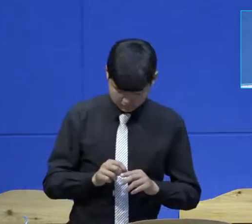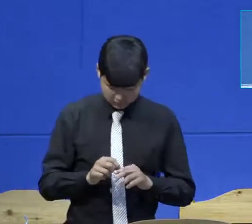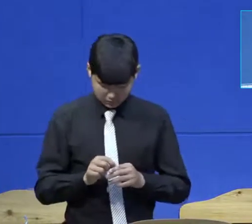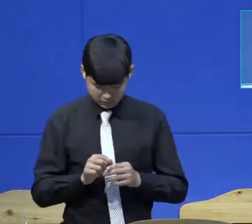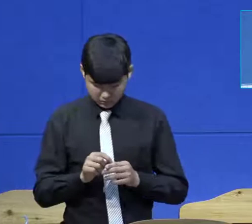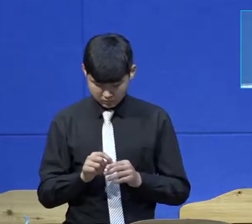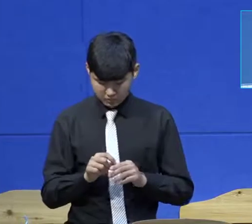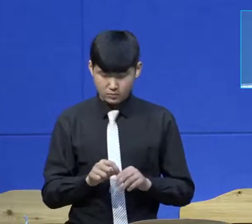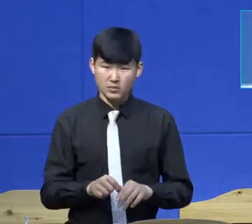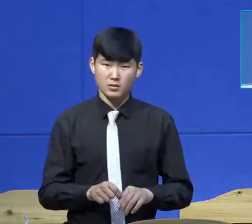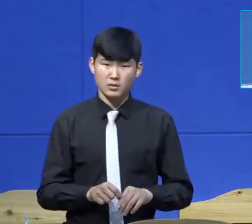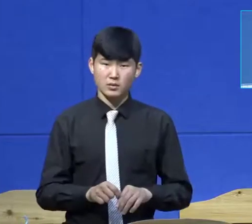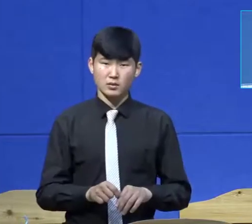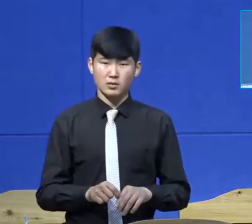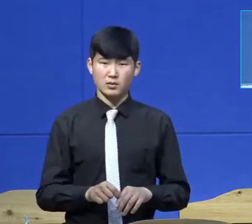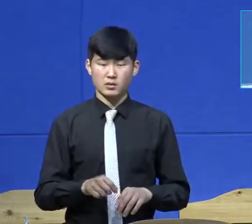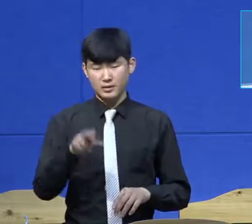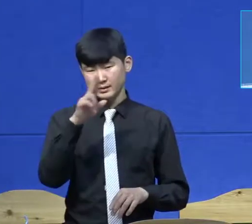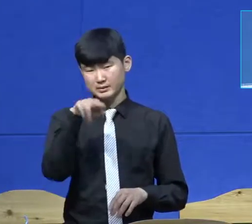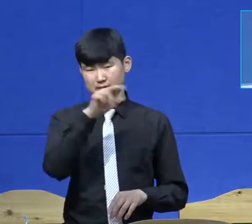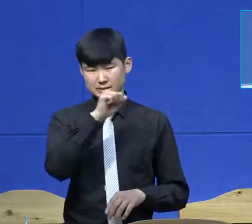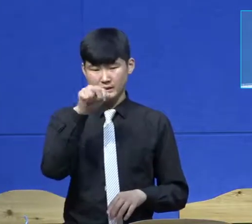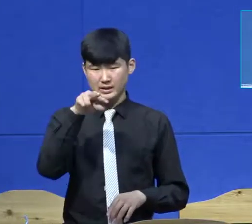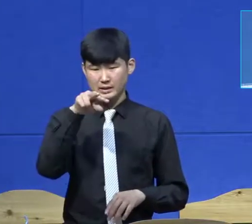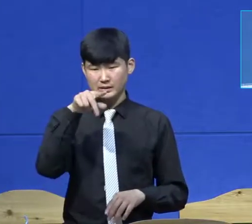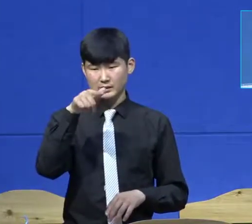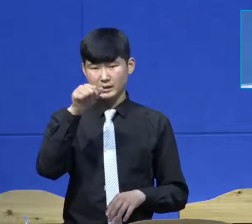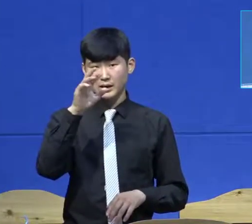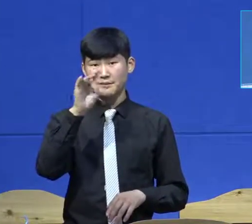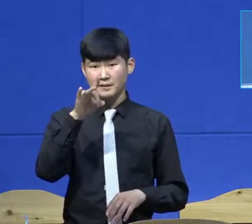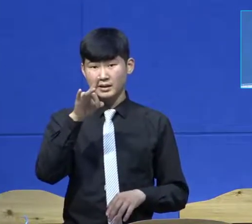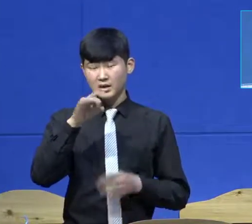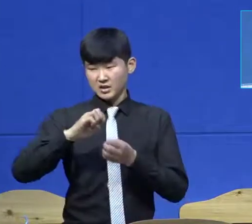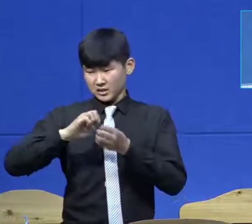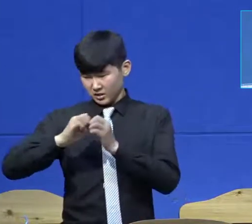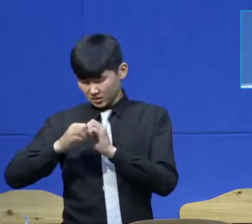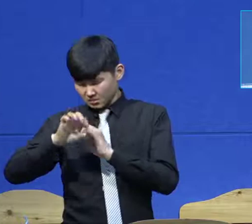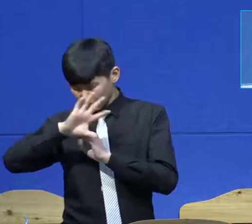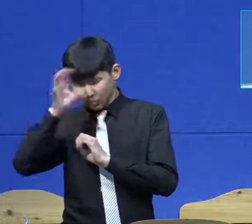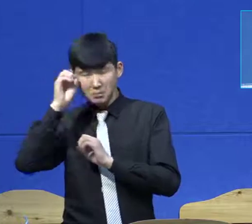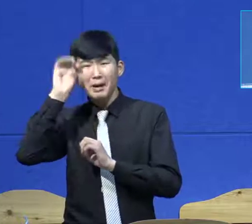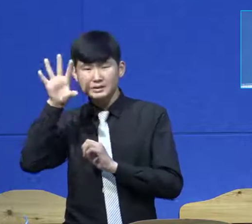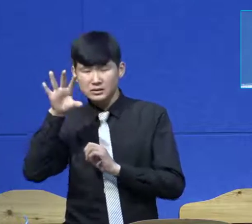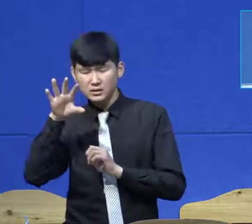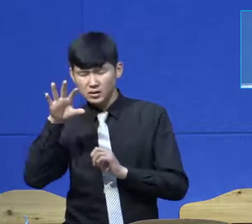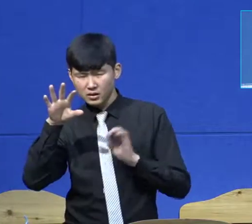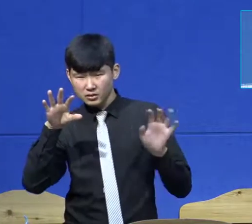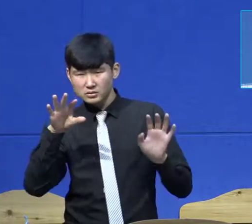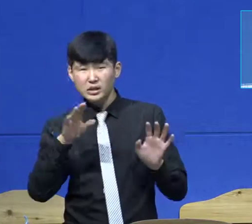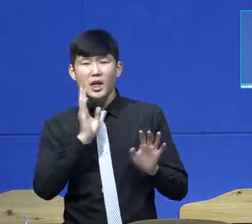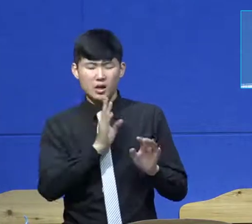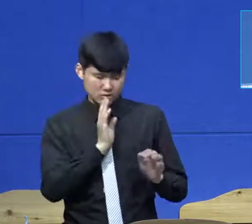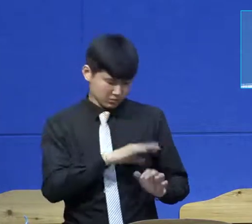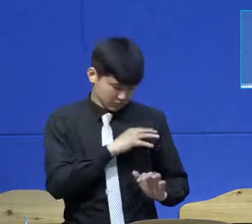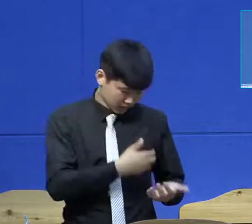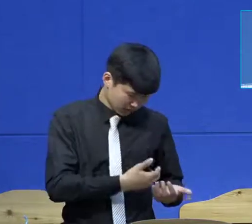даалгавар хийсэн нөгөө юмудаа мартаад яваад өгсөн. Тэгэхээр нээж нь тэрийн сургууль дээр нь